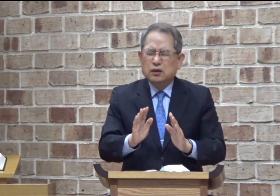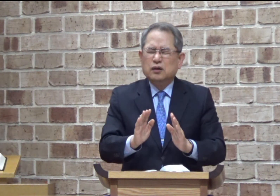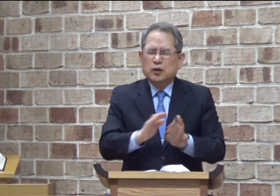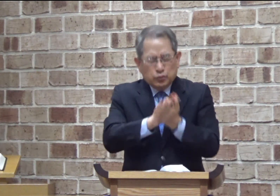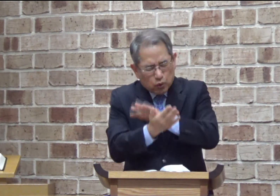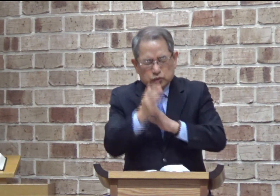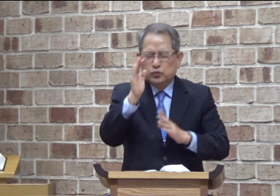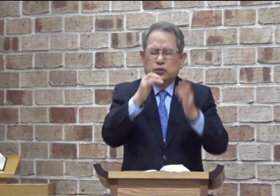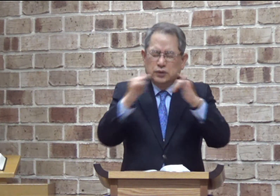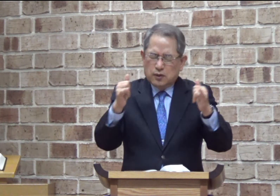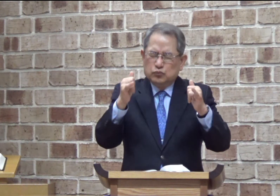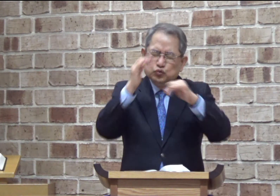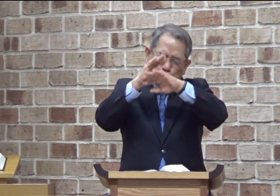사는